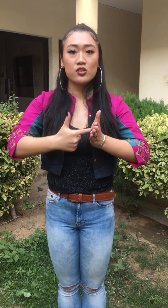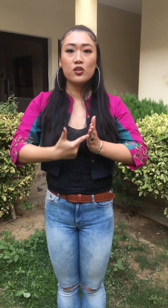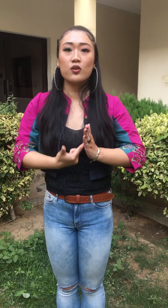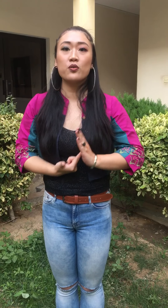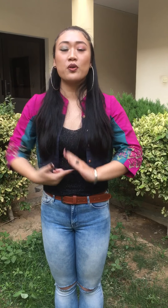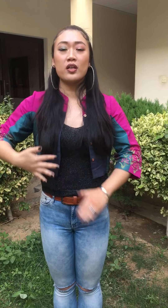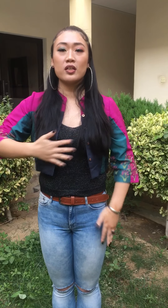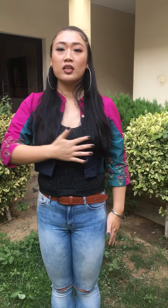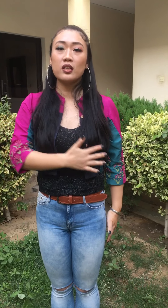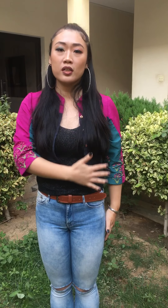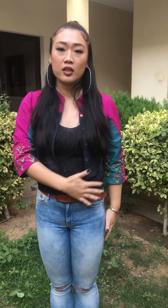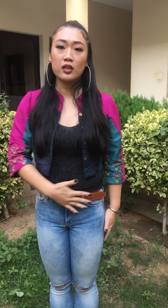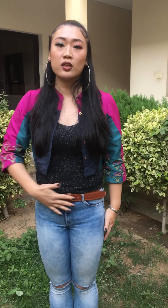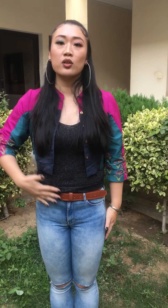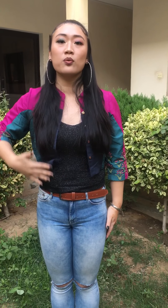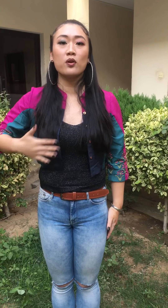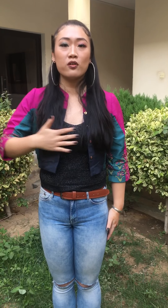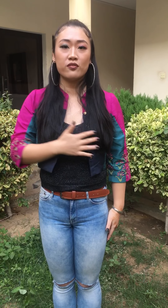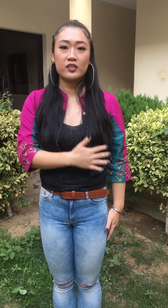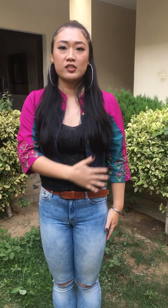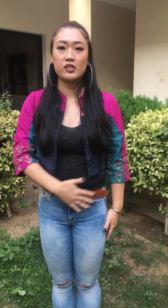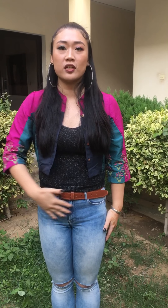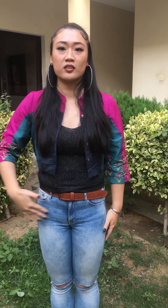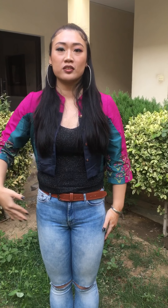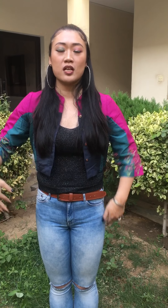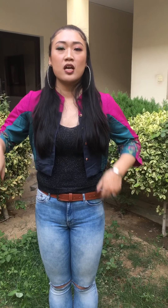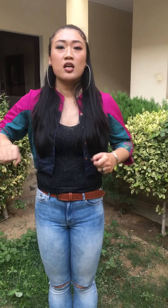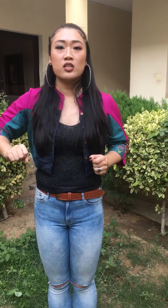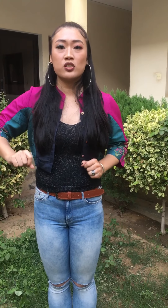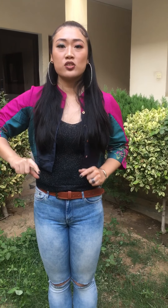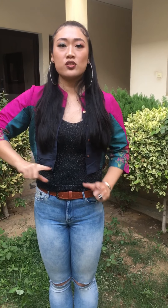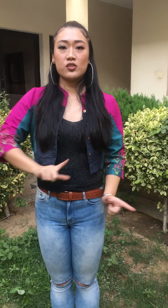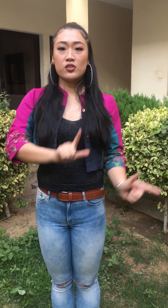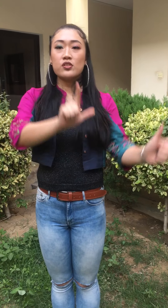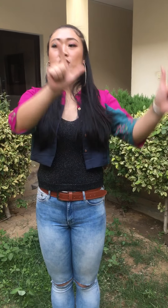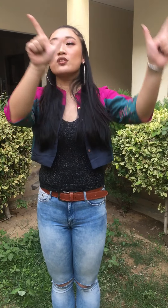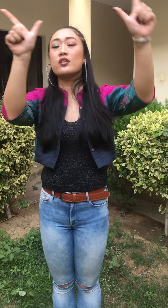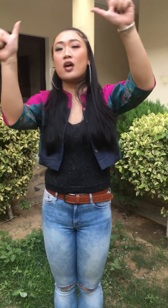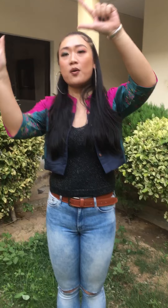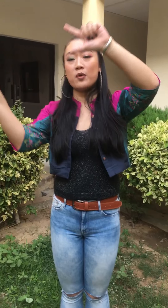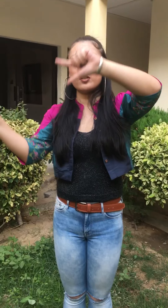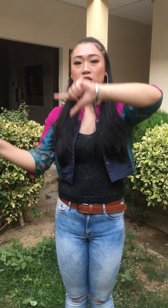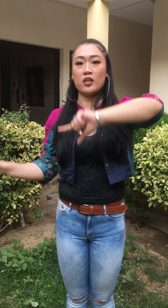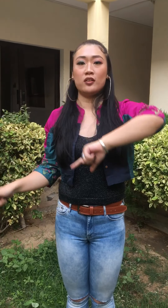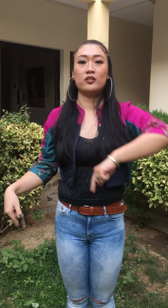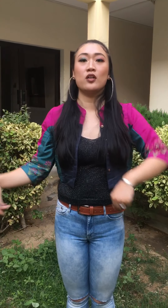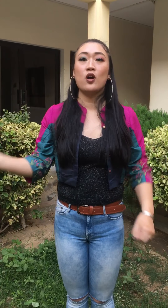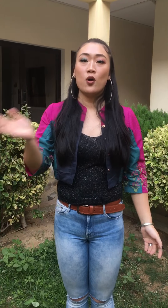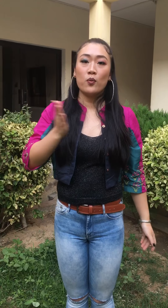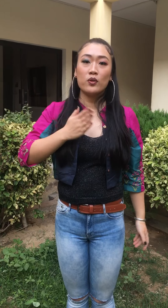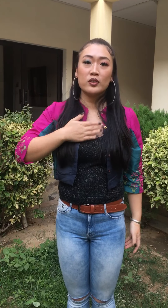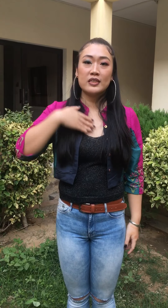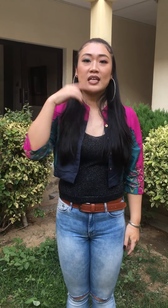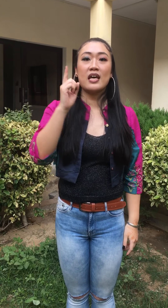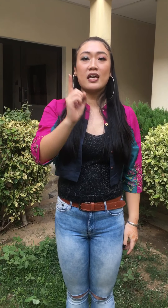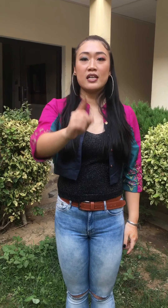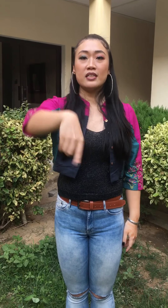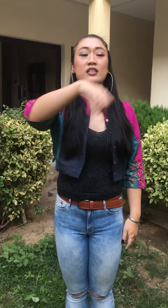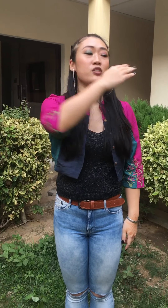候愿意和我分享，日子那么长，我在你